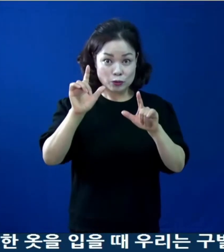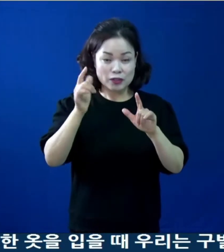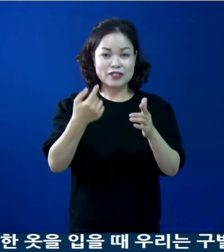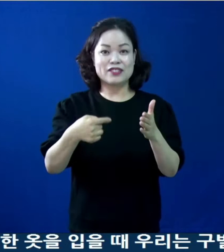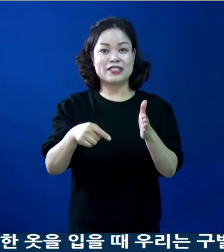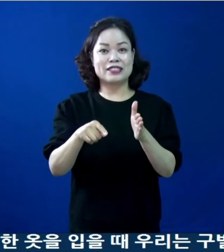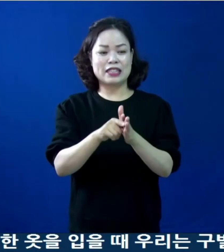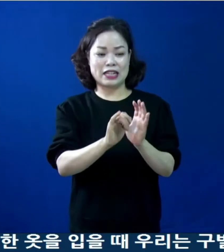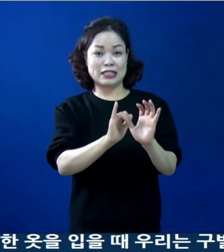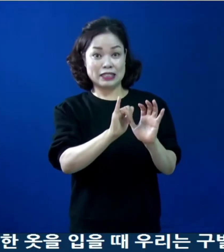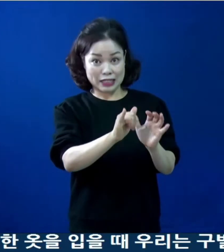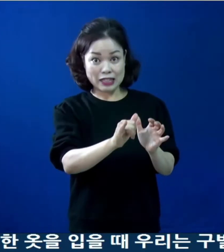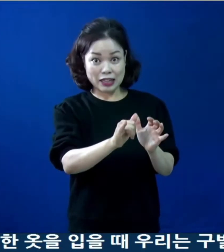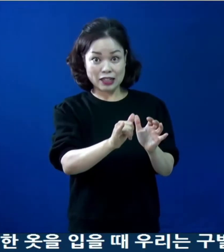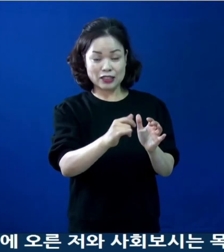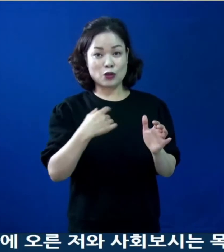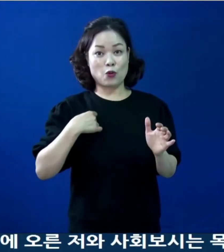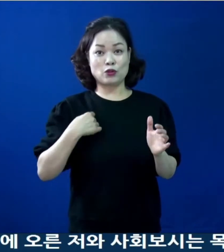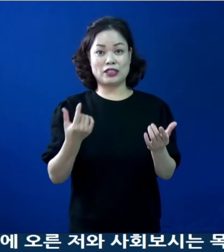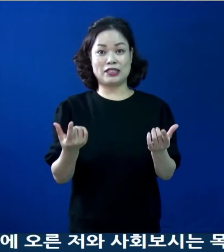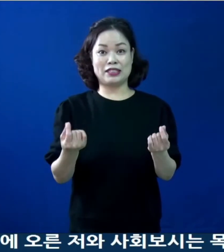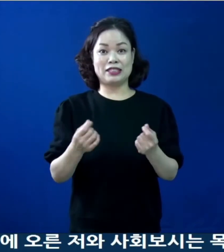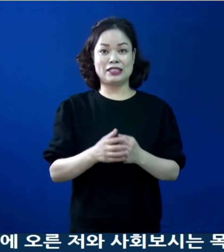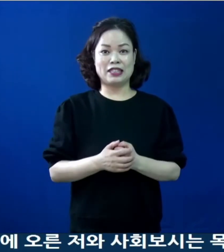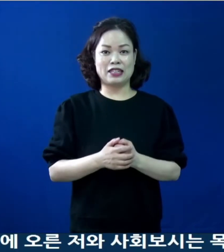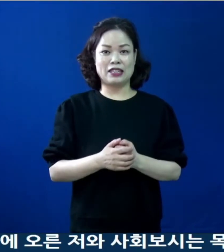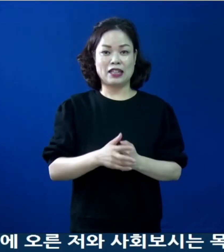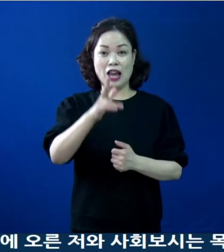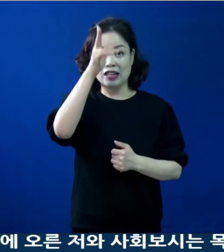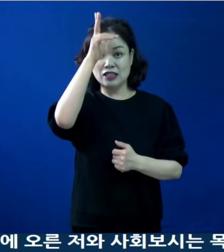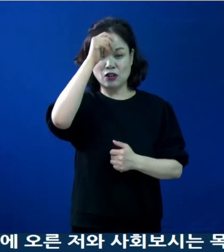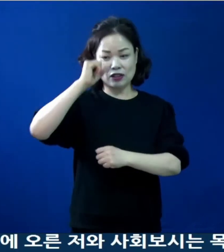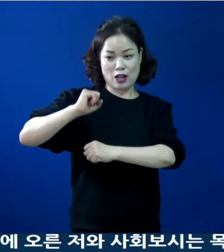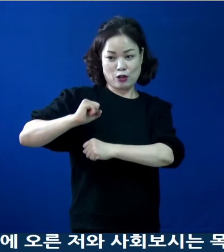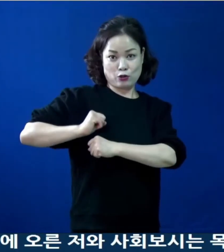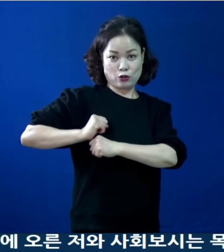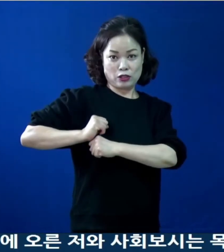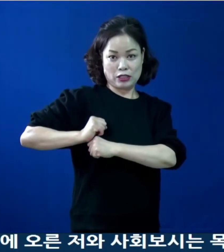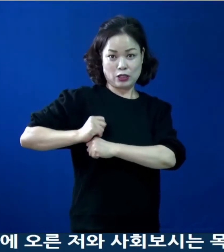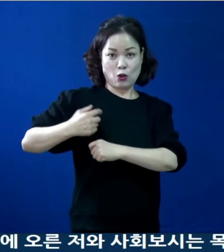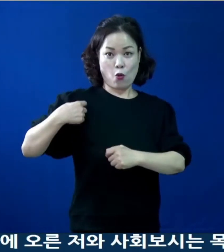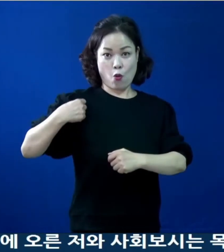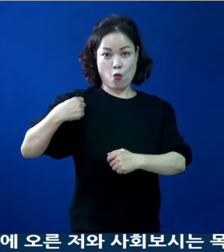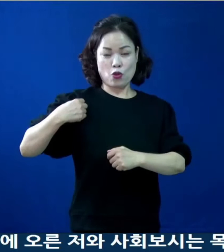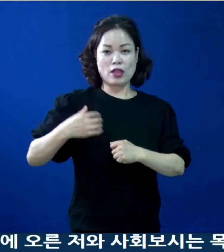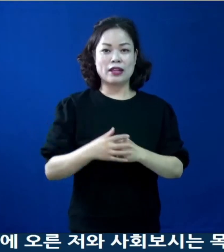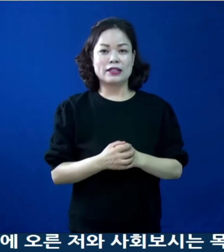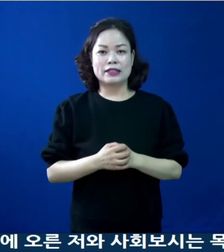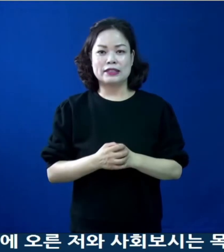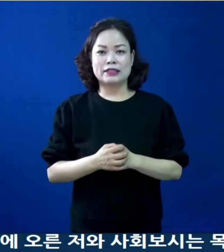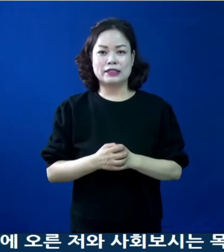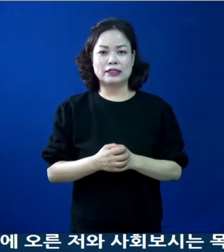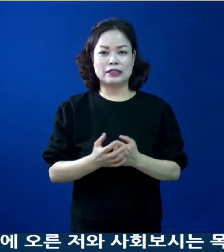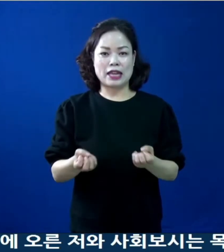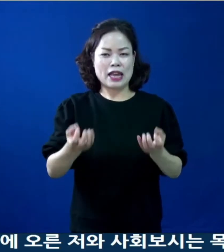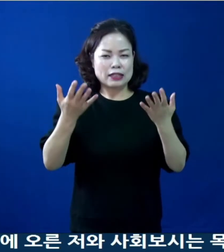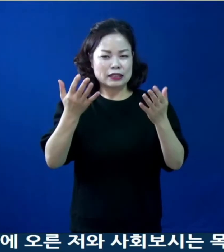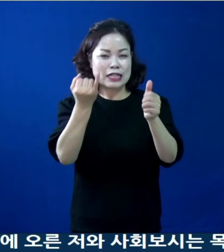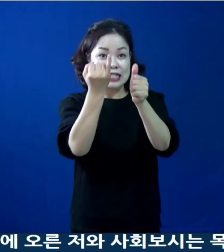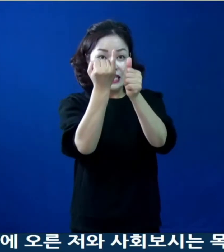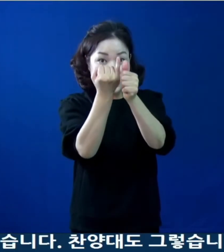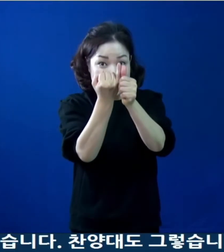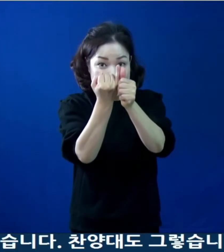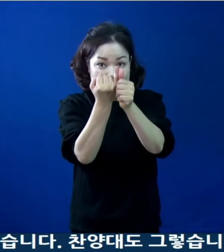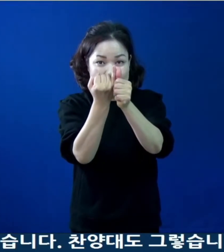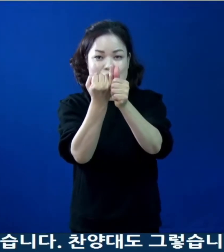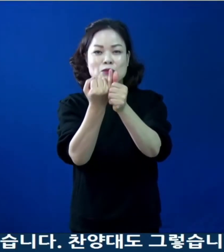거죠. 세상에도 이런 옷들이 있습니다. 경찰, 군인들이 입는 제복, 그렇죠? 예식을 위해서 신랑